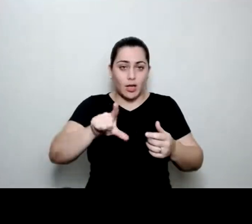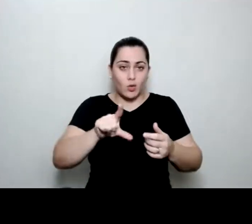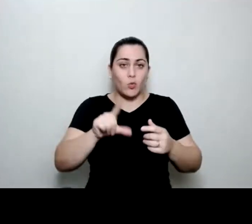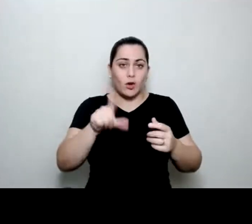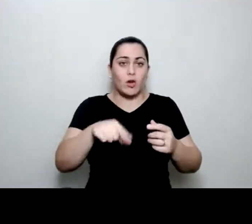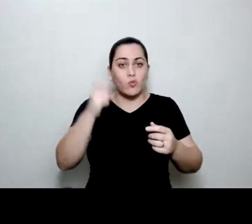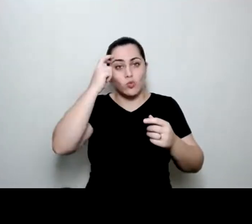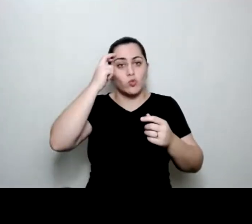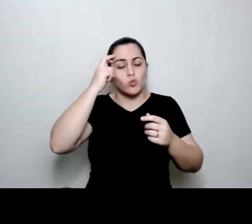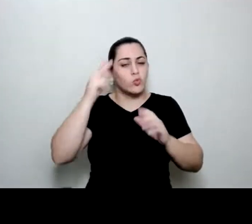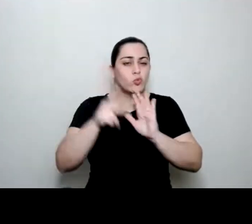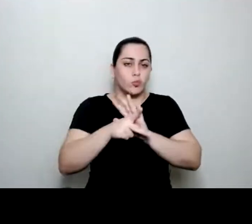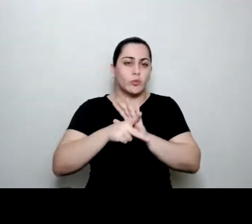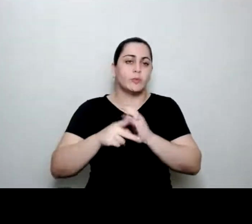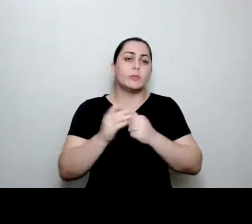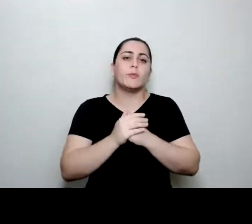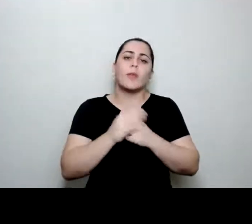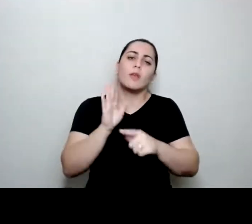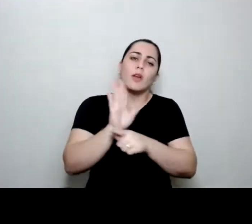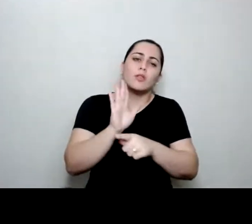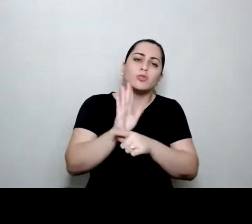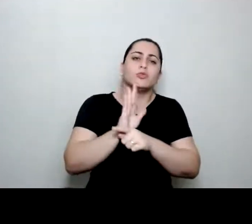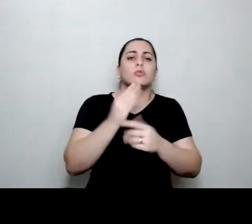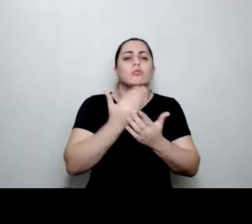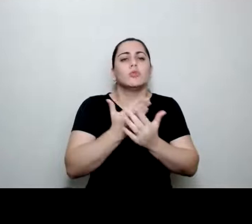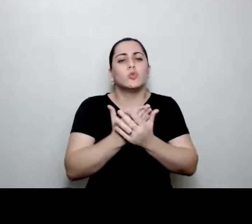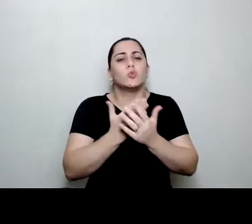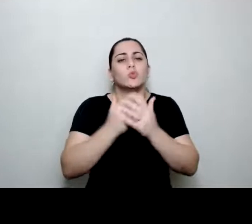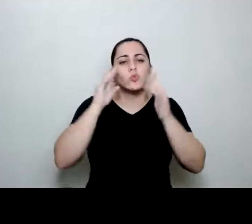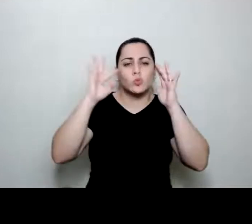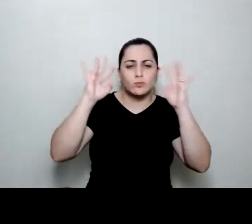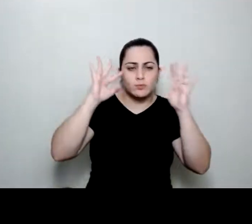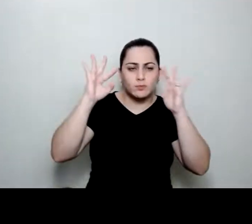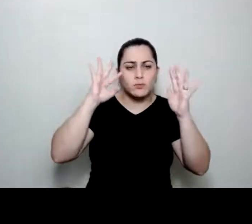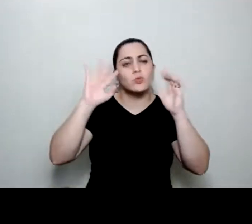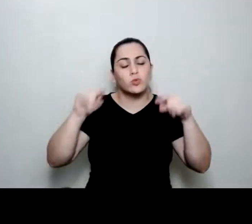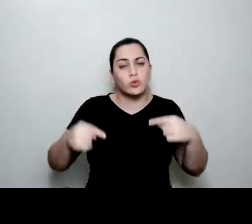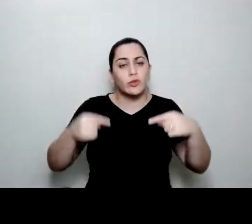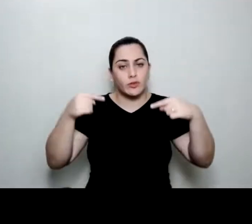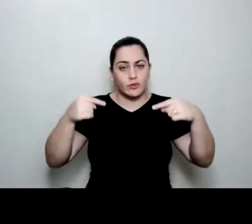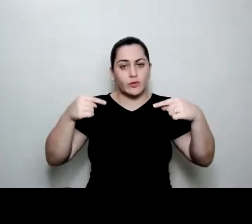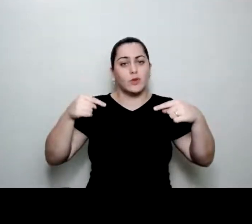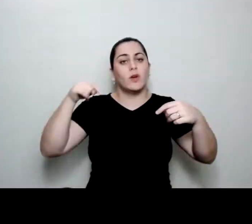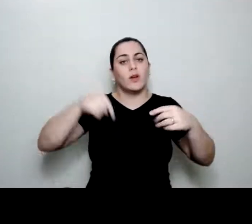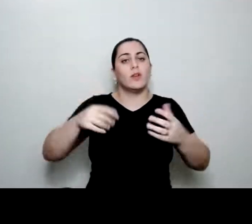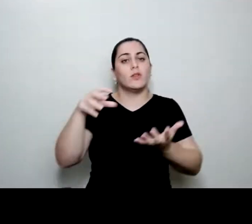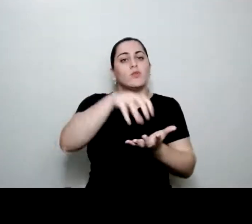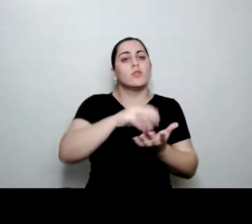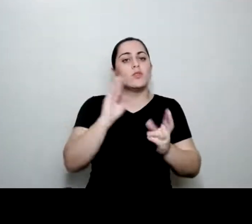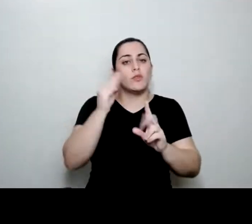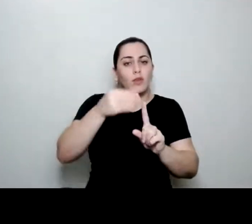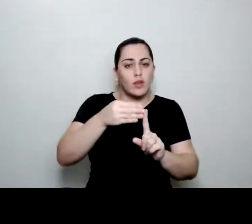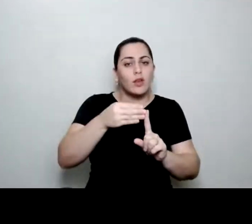E aí, pensando em contribuir com os estudos e reflexões em torno desse desafio, que aqui no Centro de Referência a